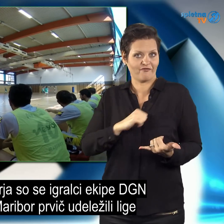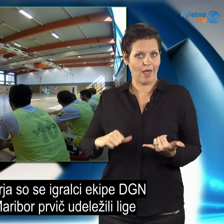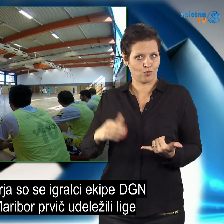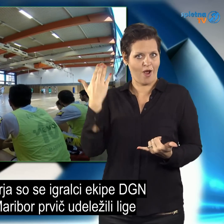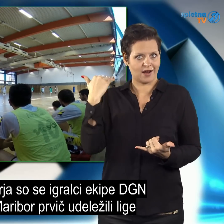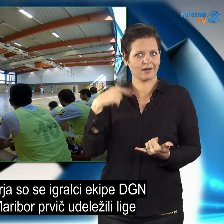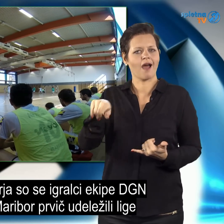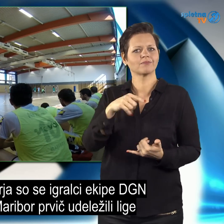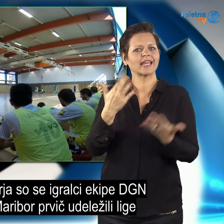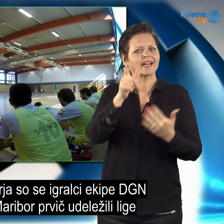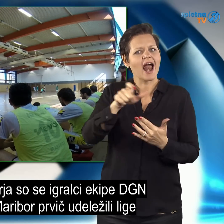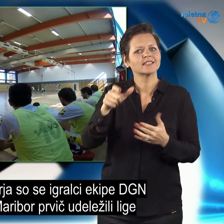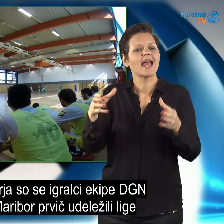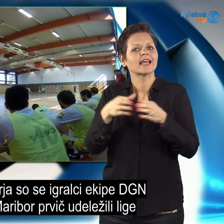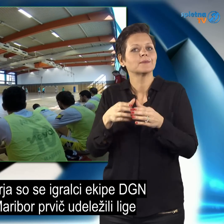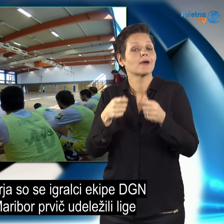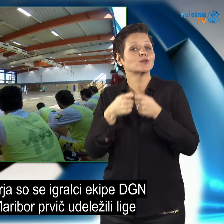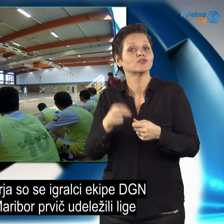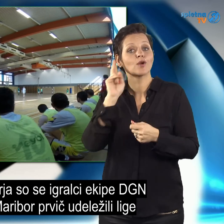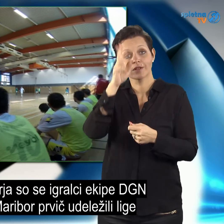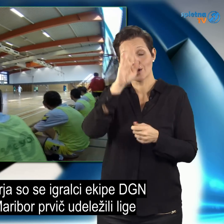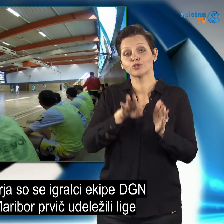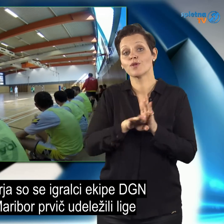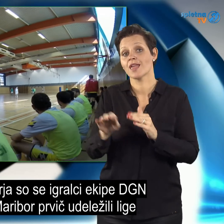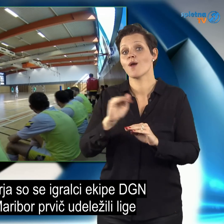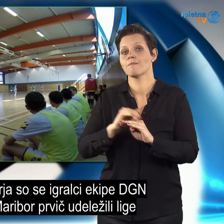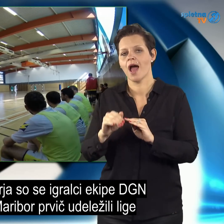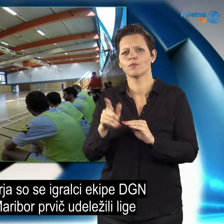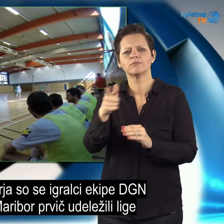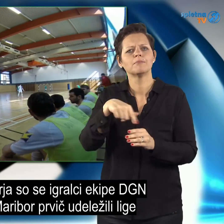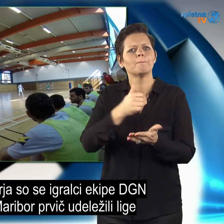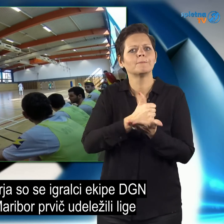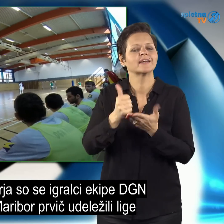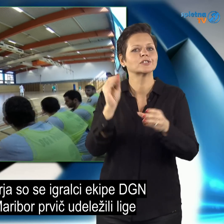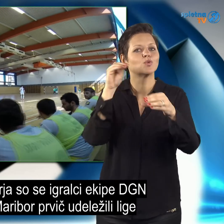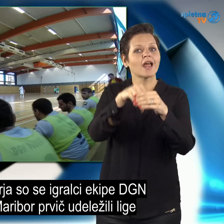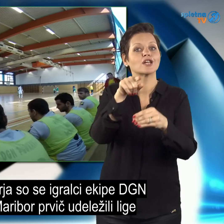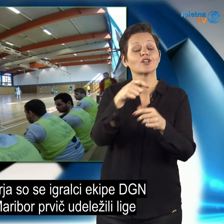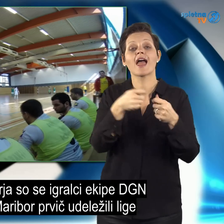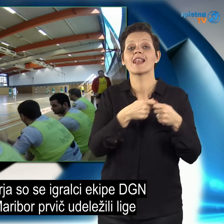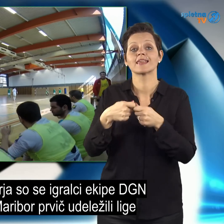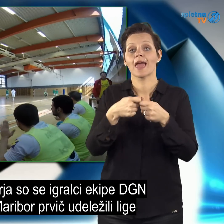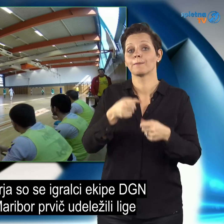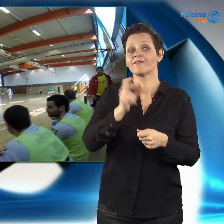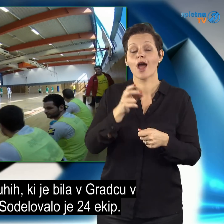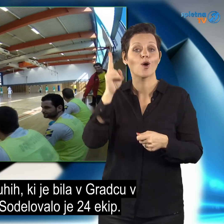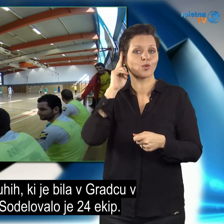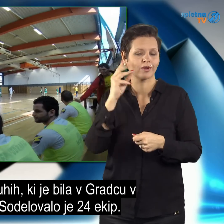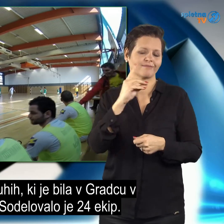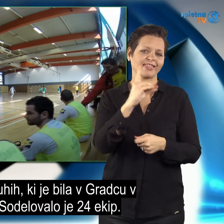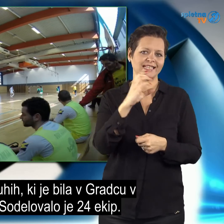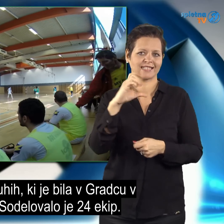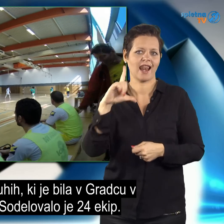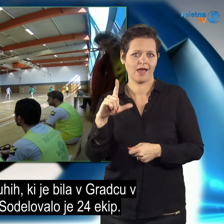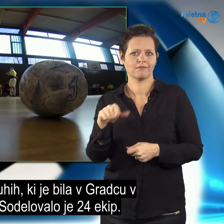Letos februarja so se igralci ekipe DGN Podravje Maribor prvič udeležili Lige prvakov gluhih, ki je bila v Gradcu v